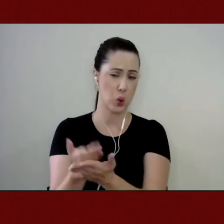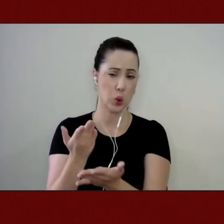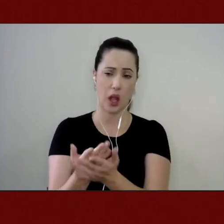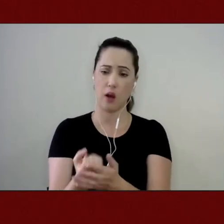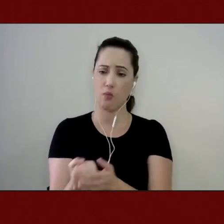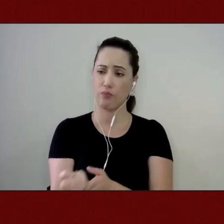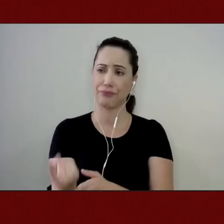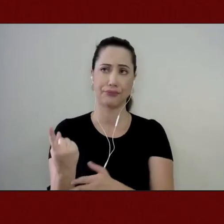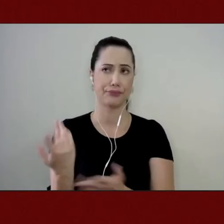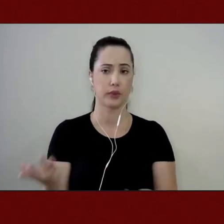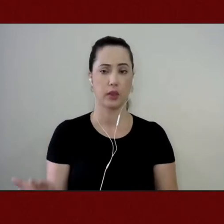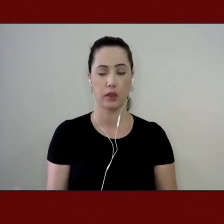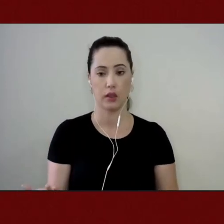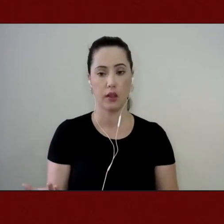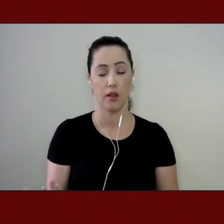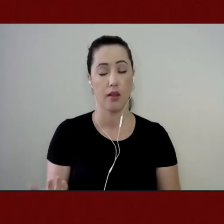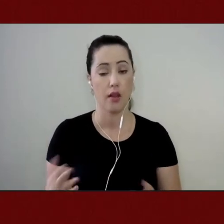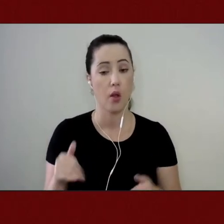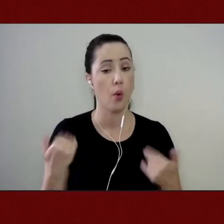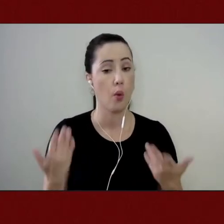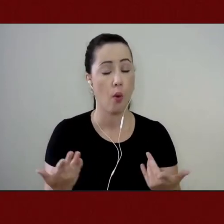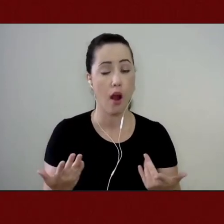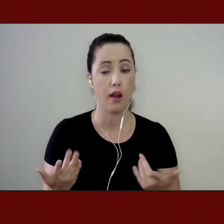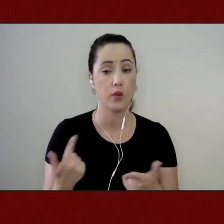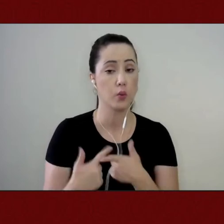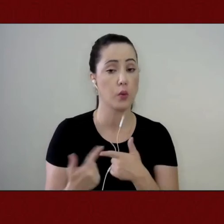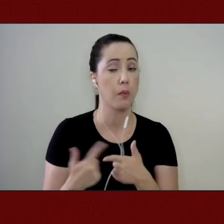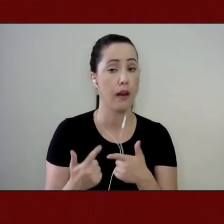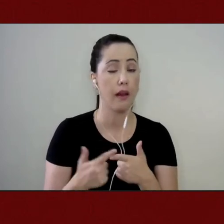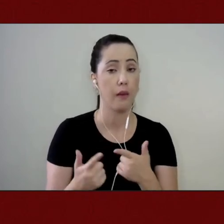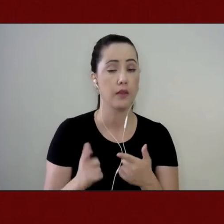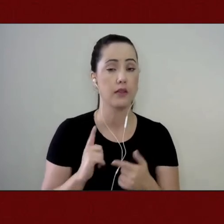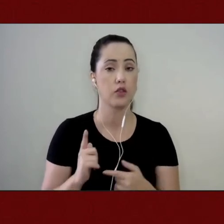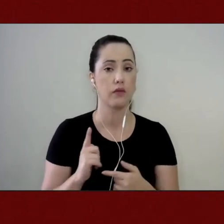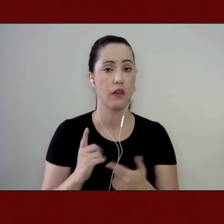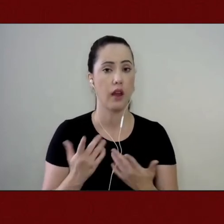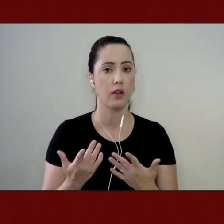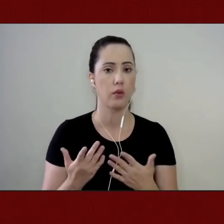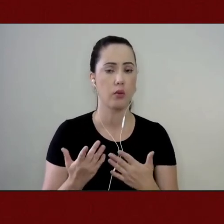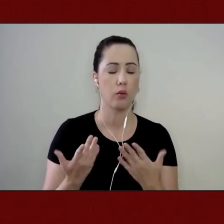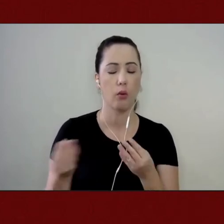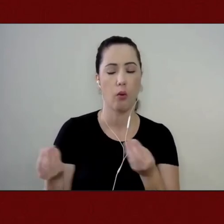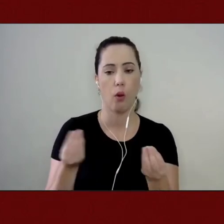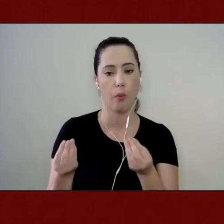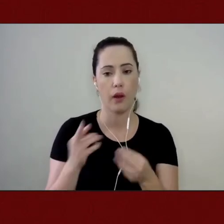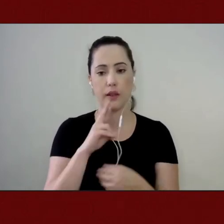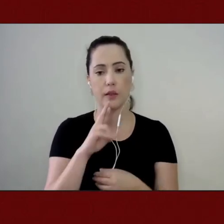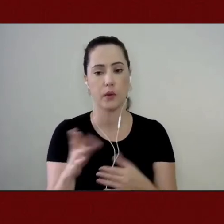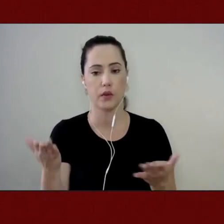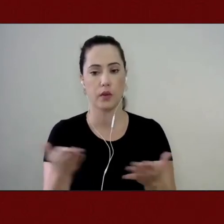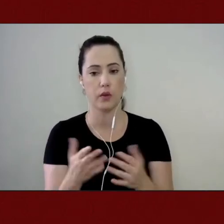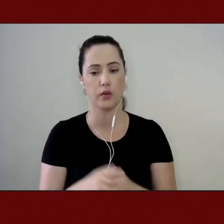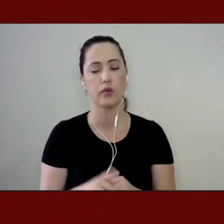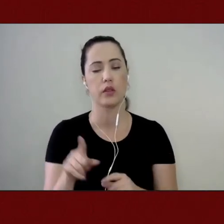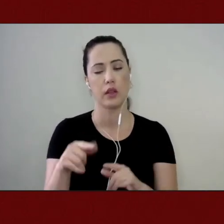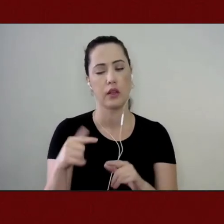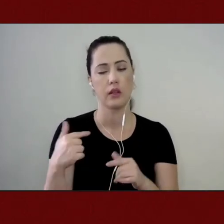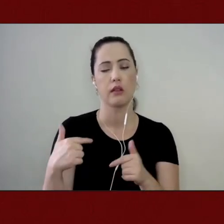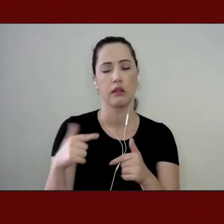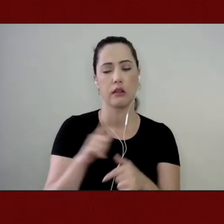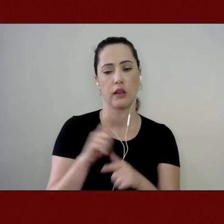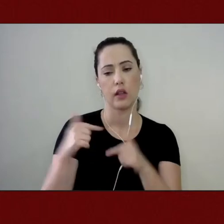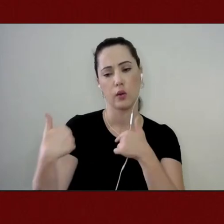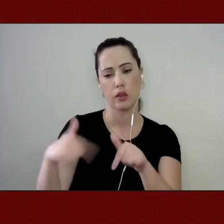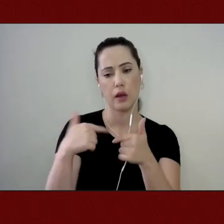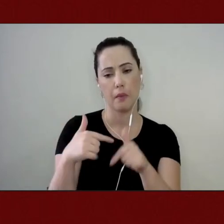Quais as faturas e limites desse frentismo que se constituiu no campo da cultura? E aí eu também destaco aqui o trabalho muito, muito